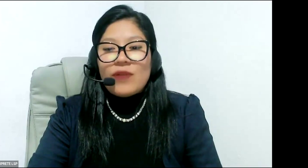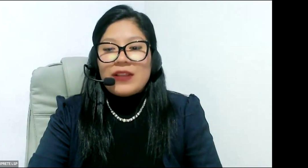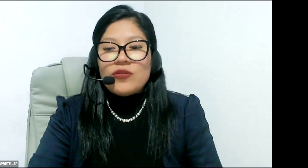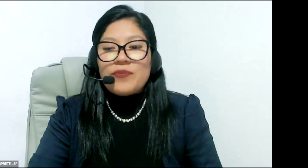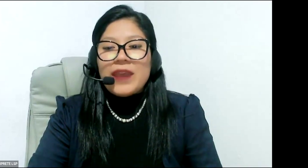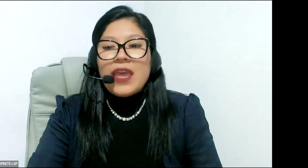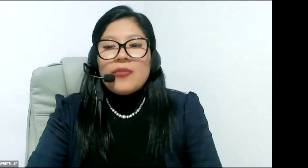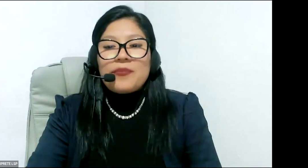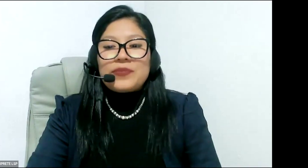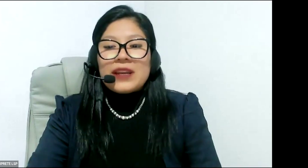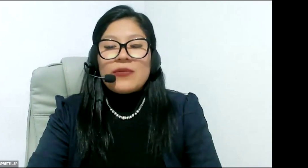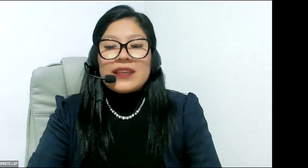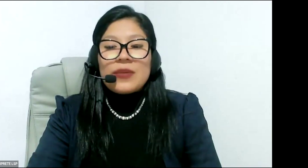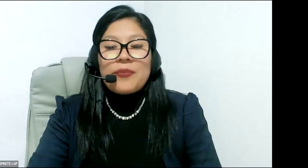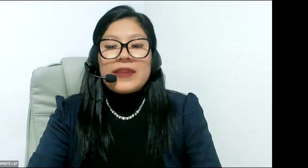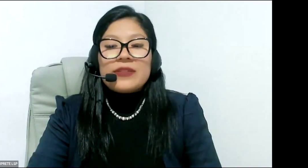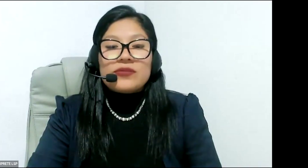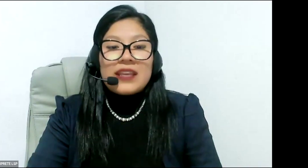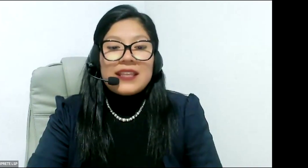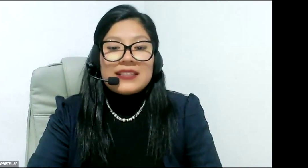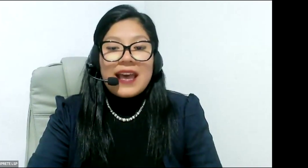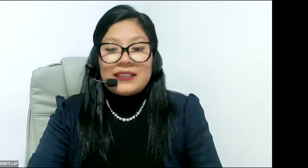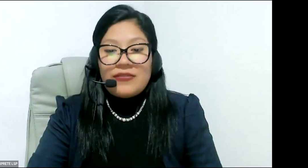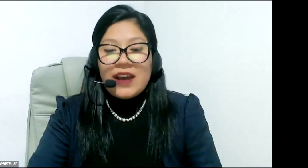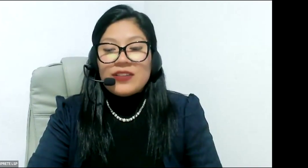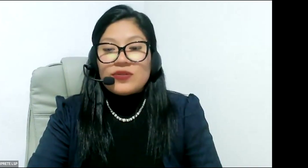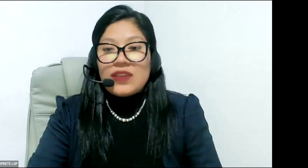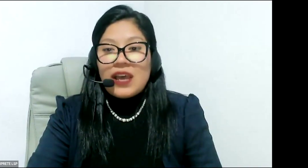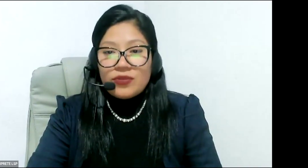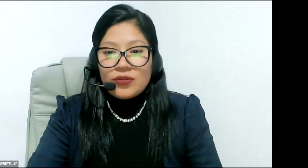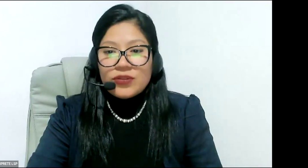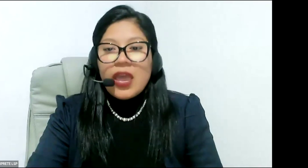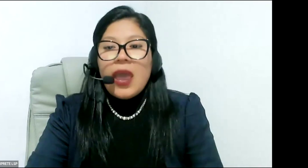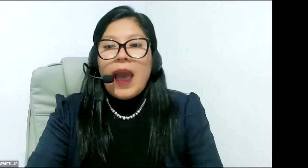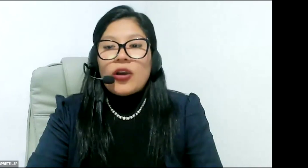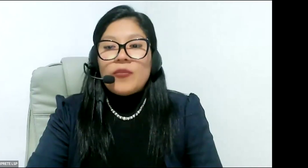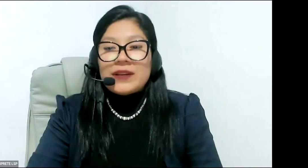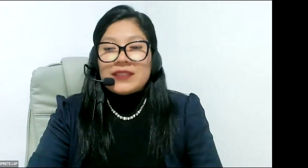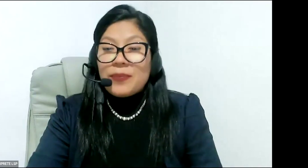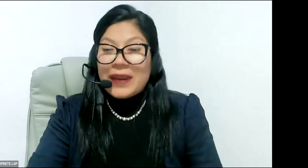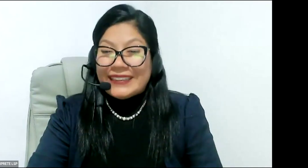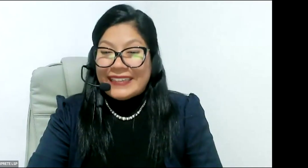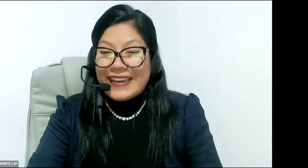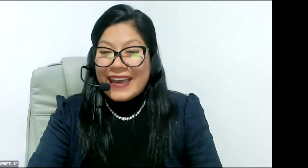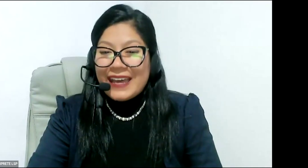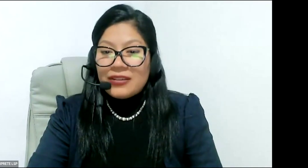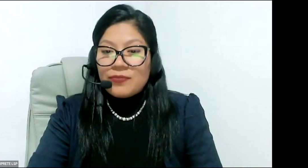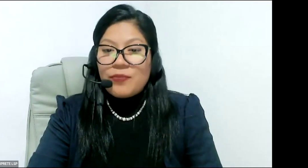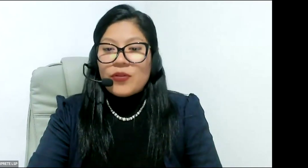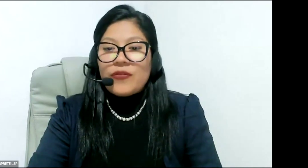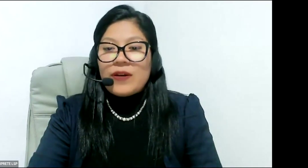Francisco Guadalupe Recuerden que pueden ustedes activar sus audios conversar